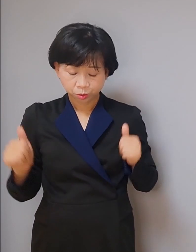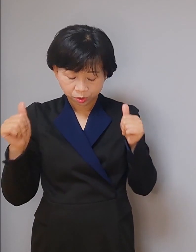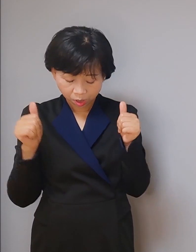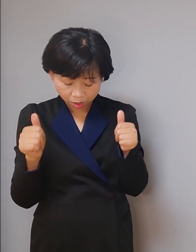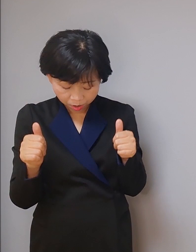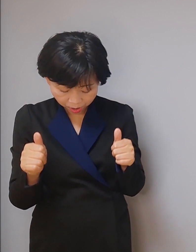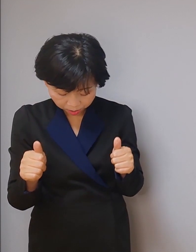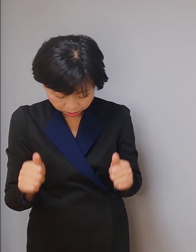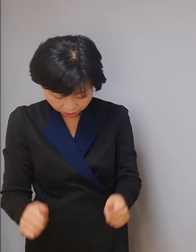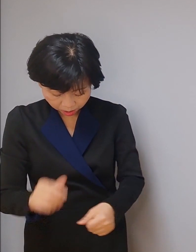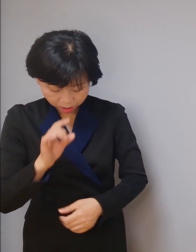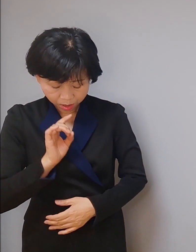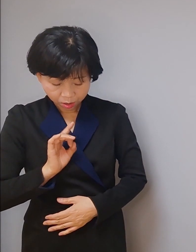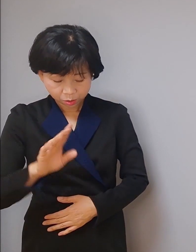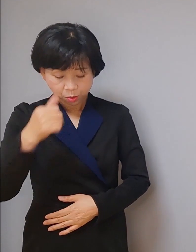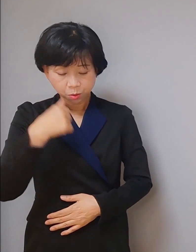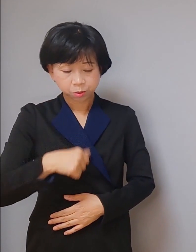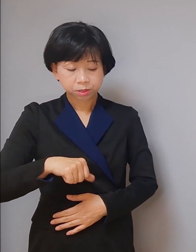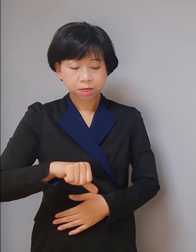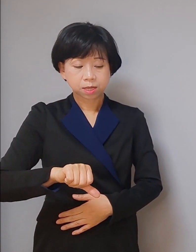모두 절하세